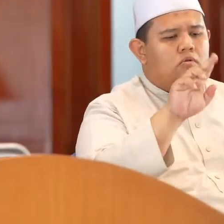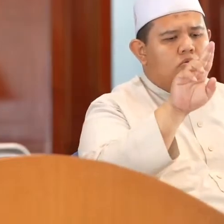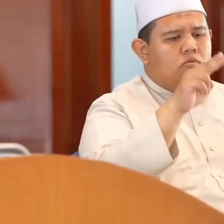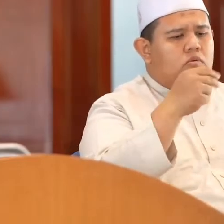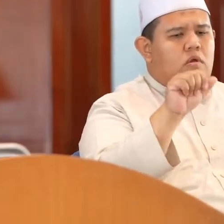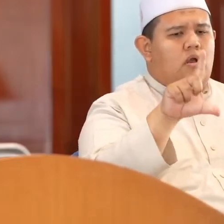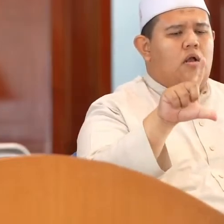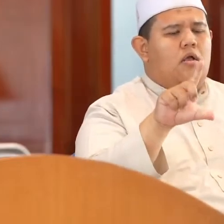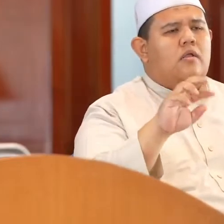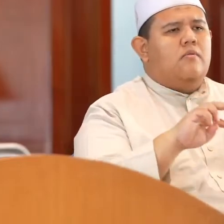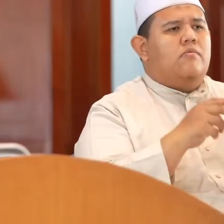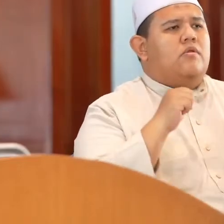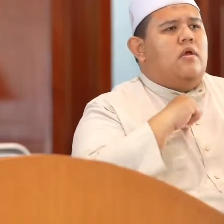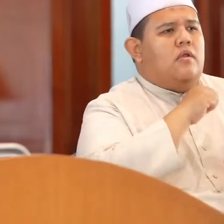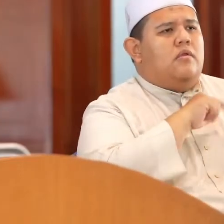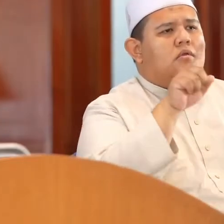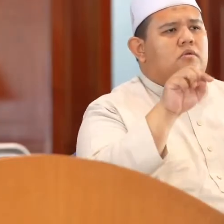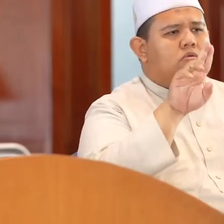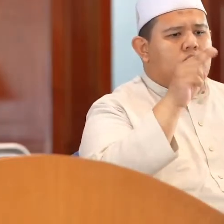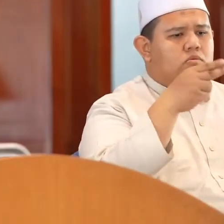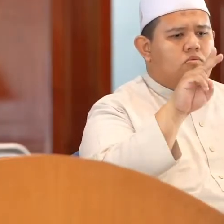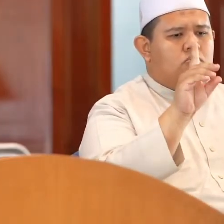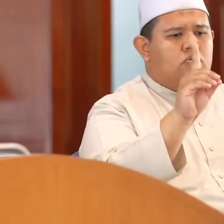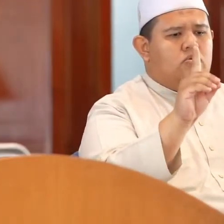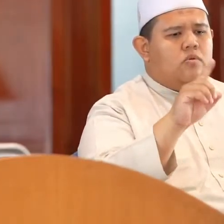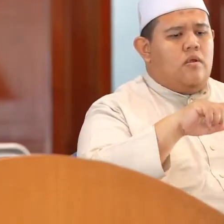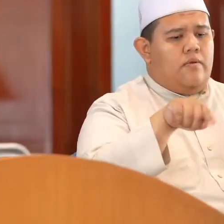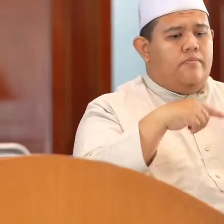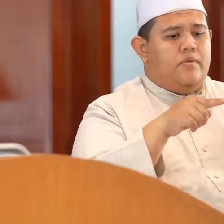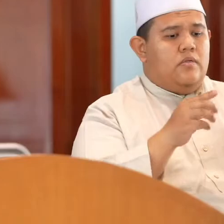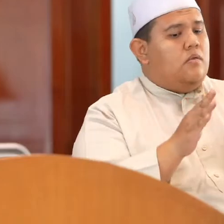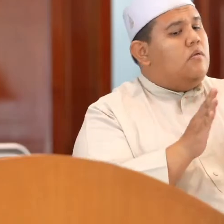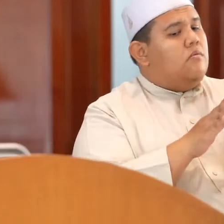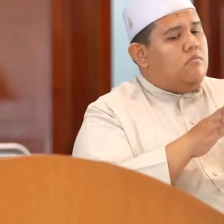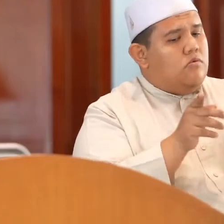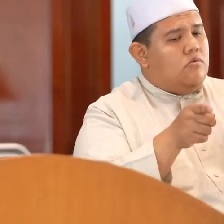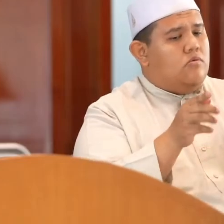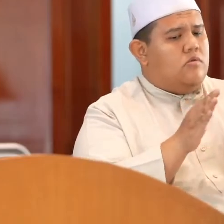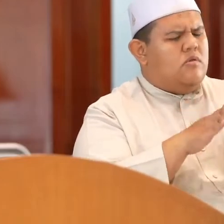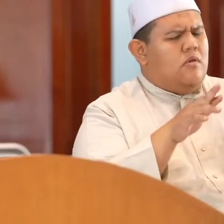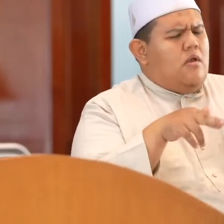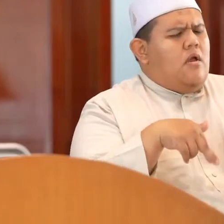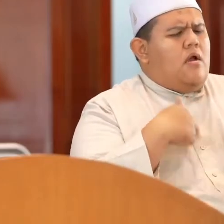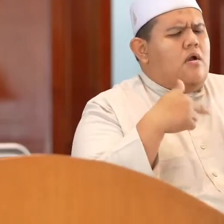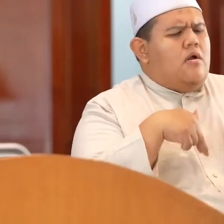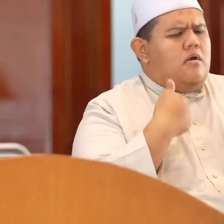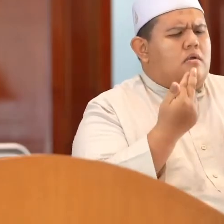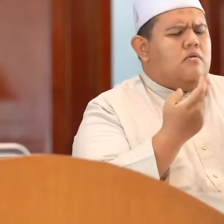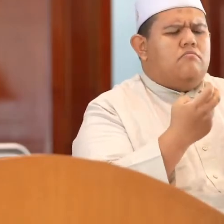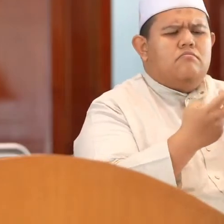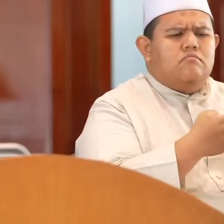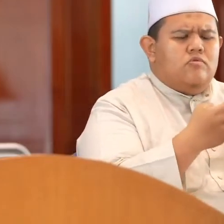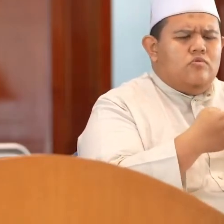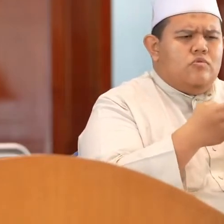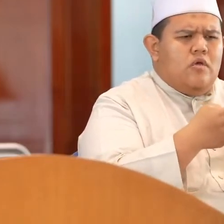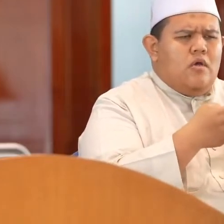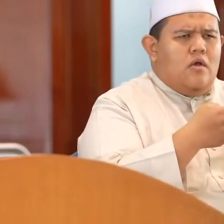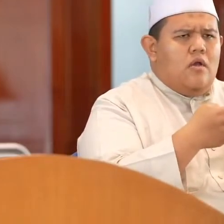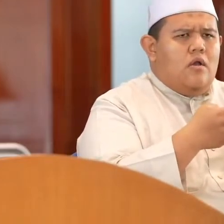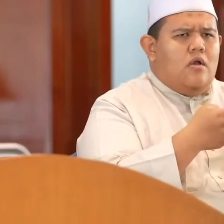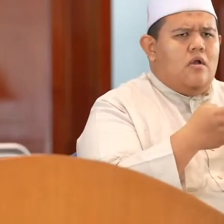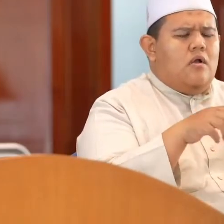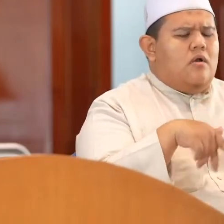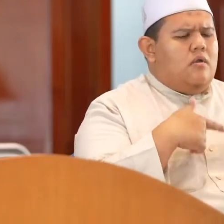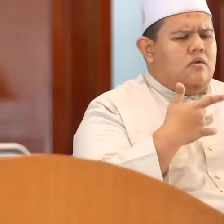zuhud. Ahli zuhud ni apabila dipuji, dia merasa sukar, dia merasa